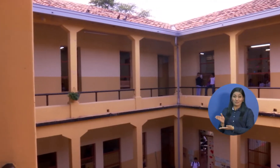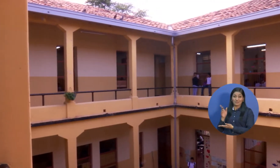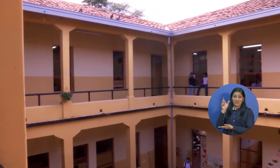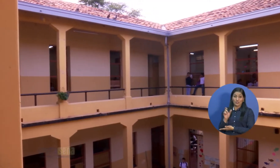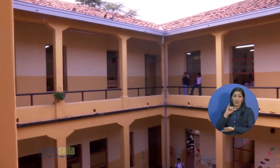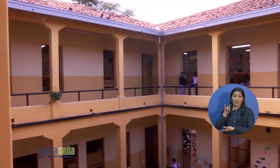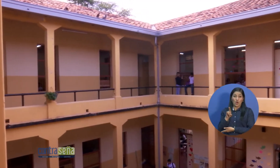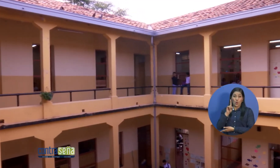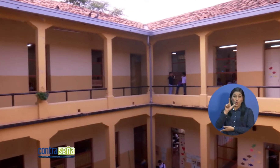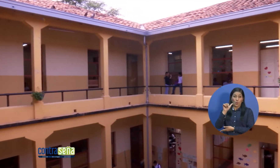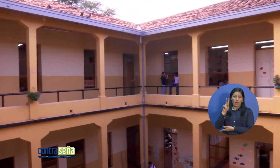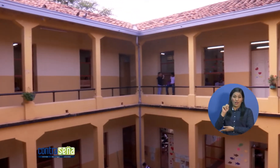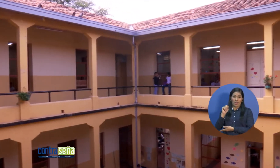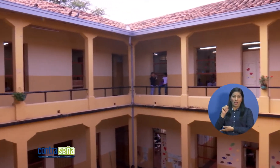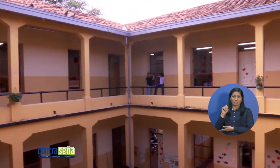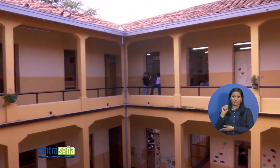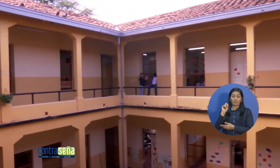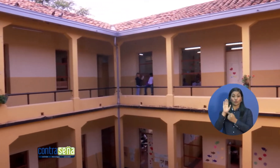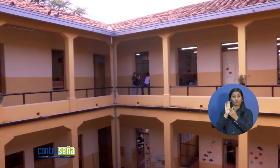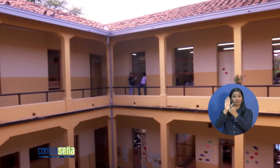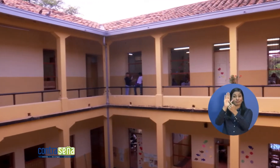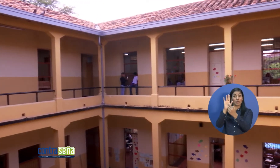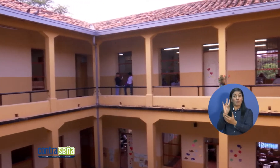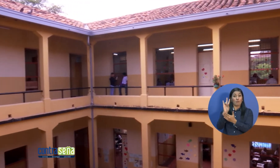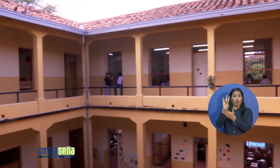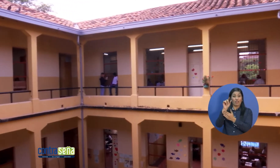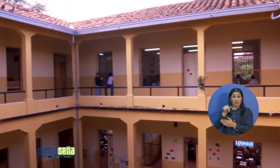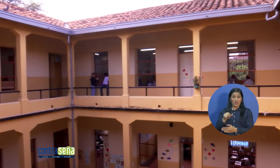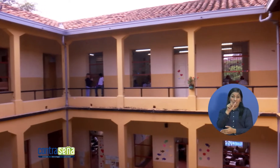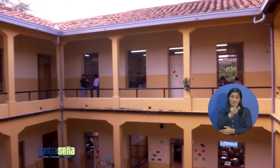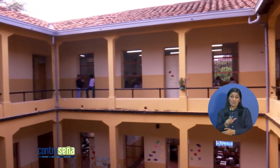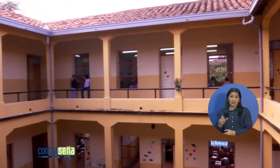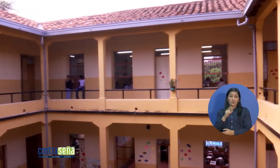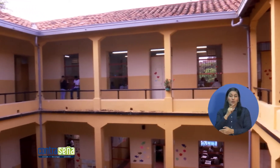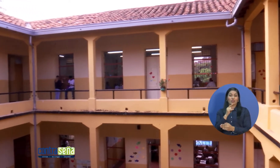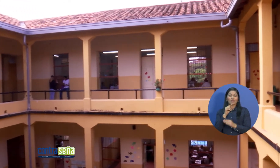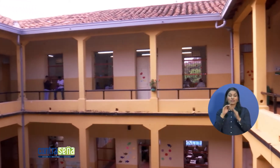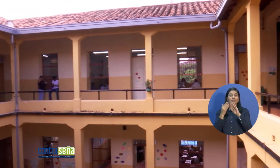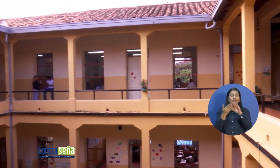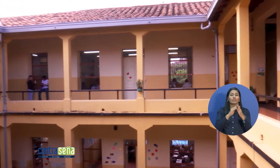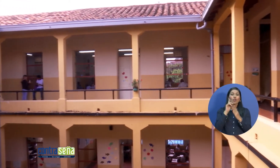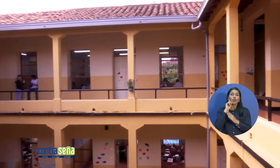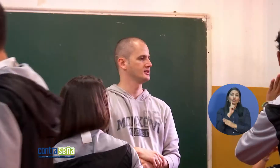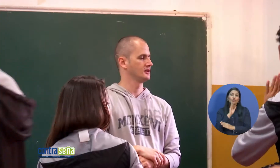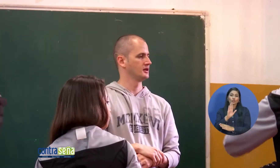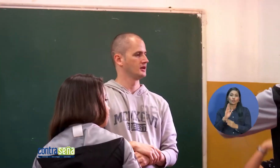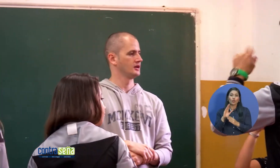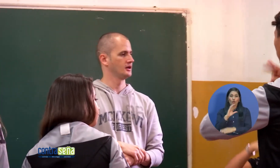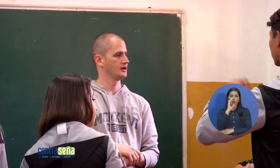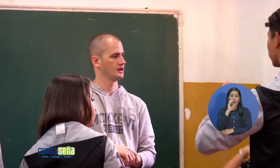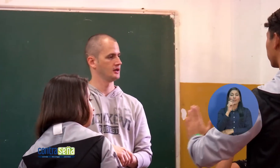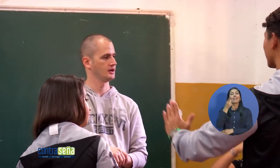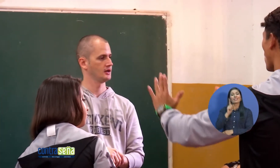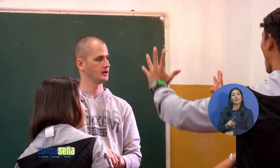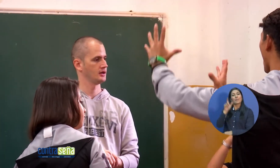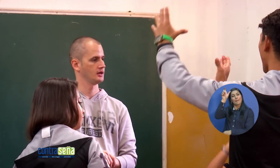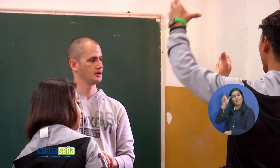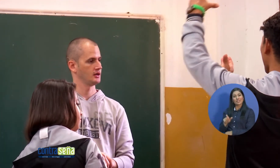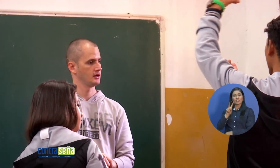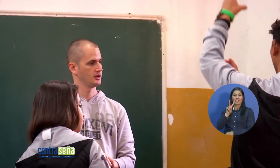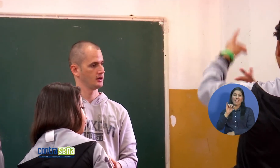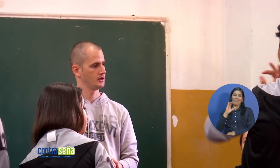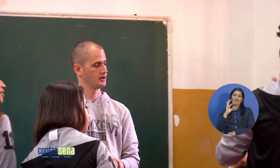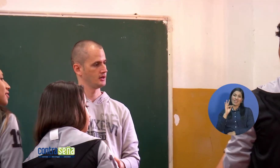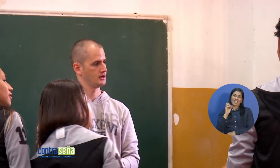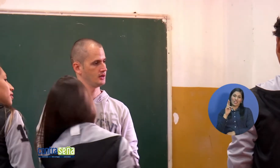Así como Julián Noguera es un referente para la población sorda colombiana por haber culminado con honores su formación universitaria, Víctor es